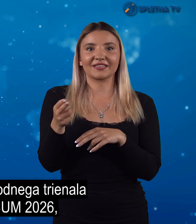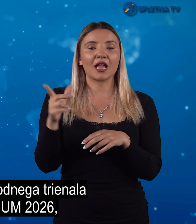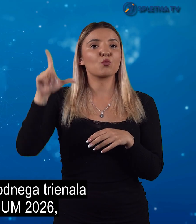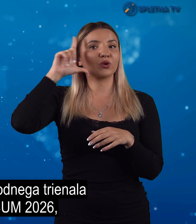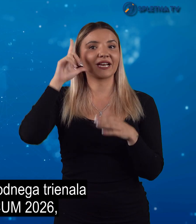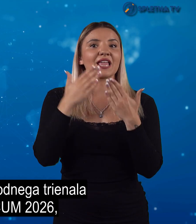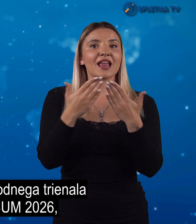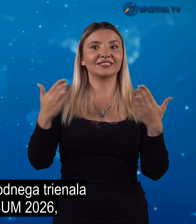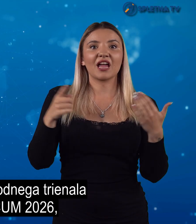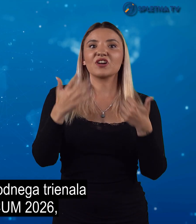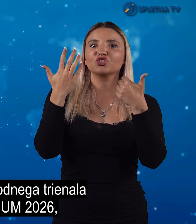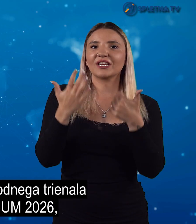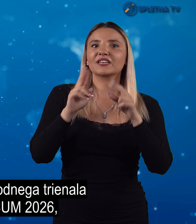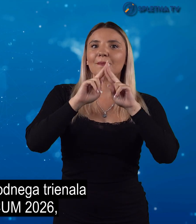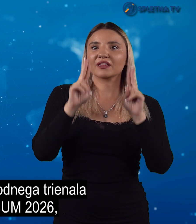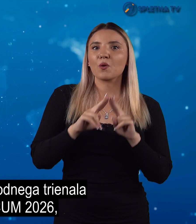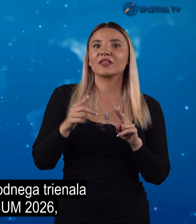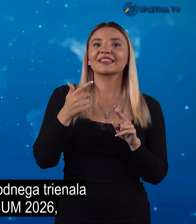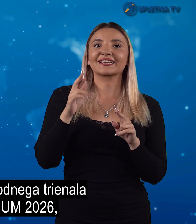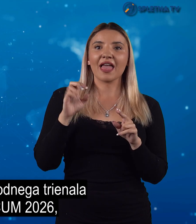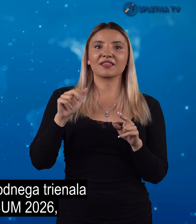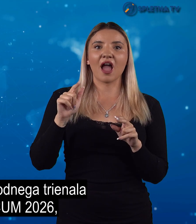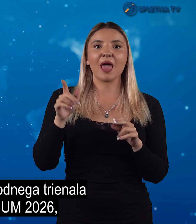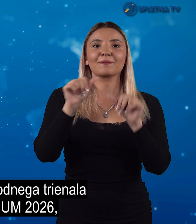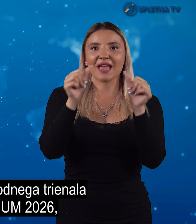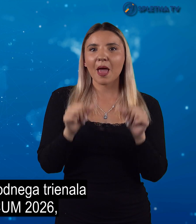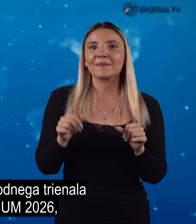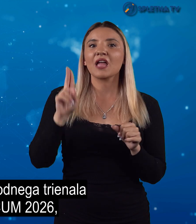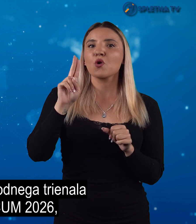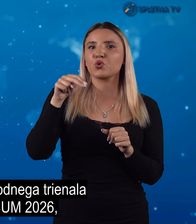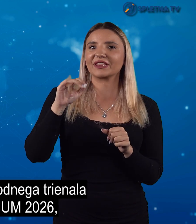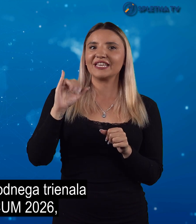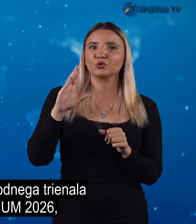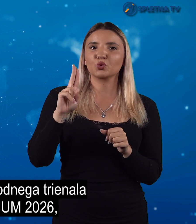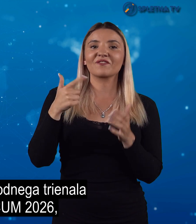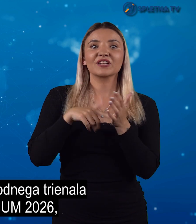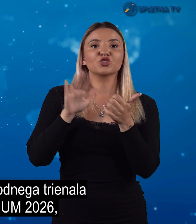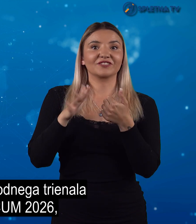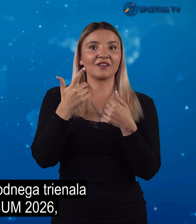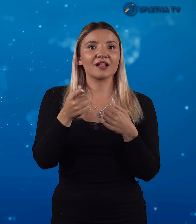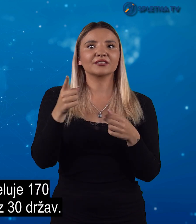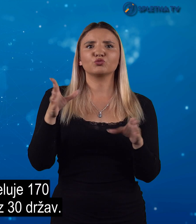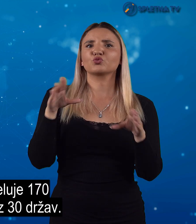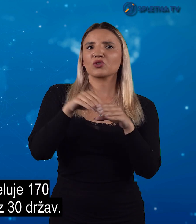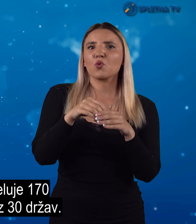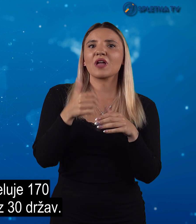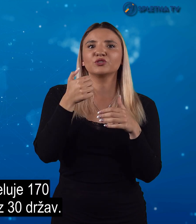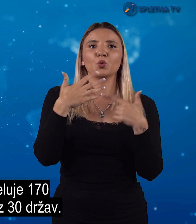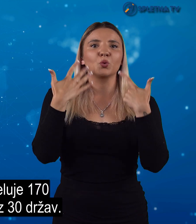razstave 6. mednarodnega trienala keramike Unikum 2026, na kateri sodeluje